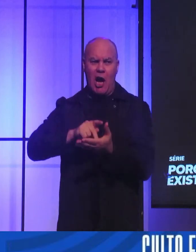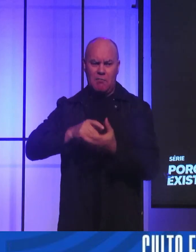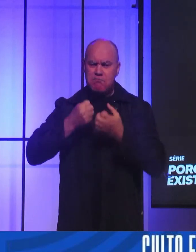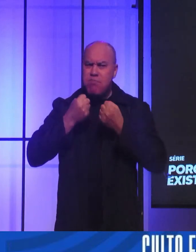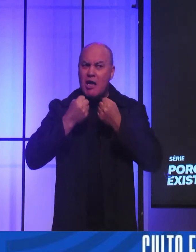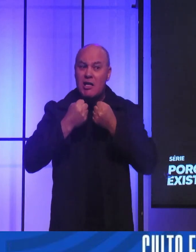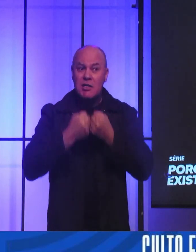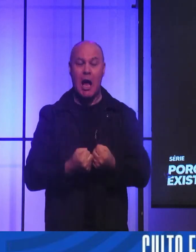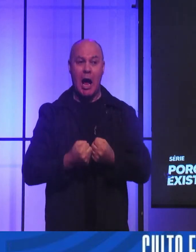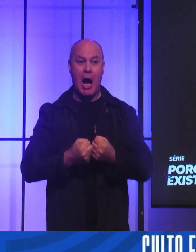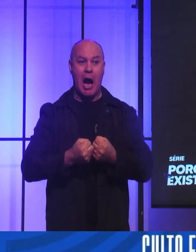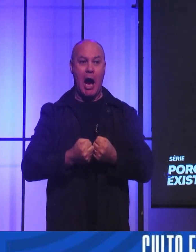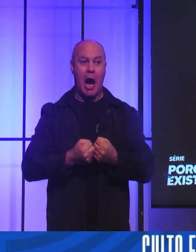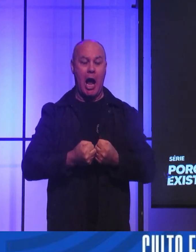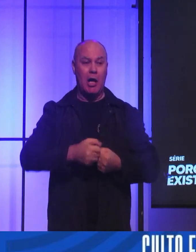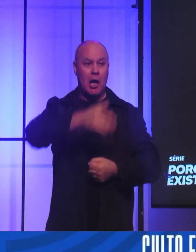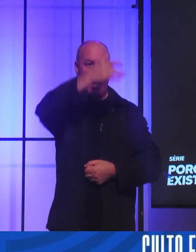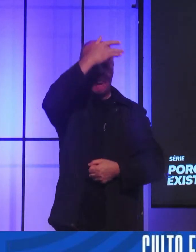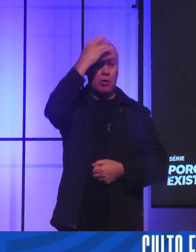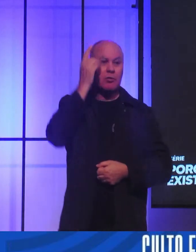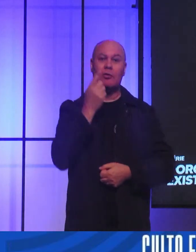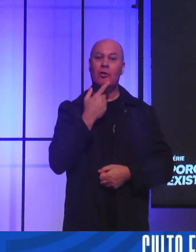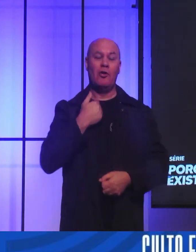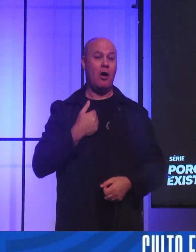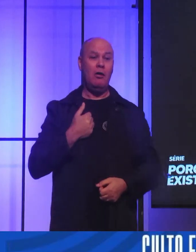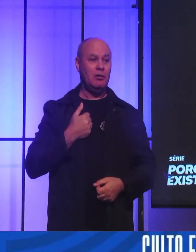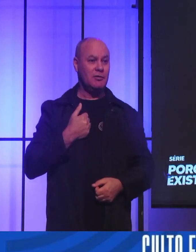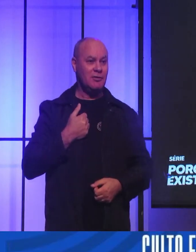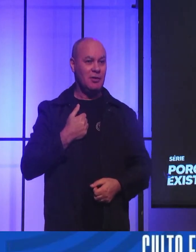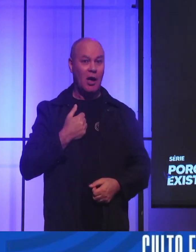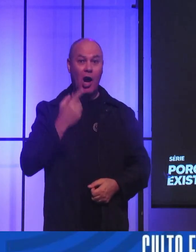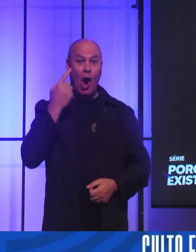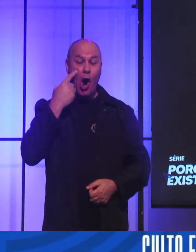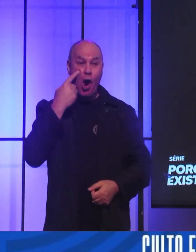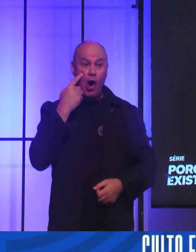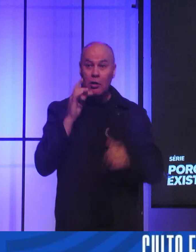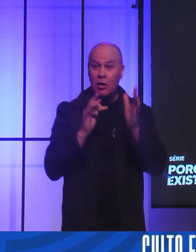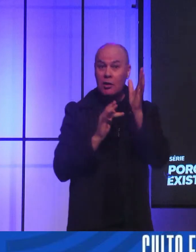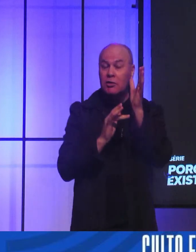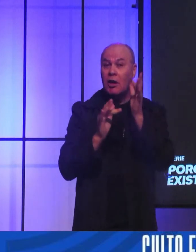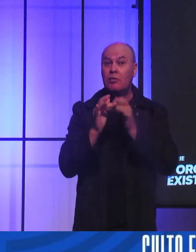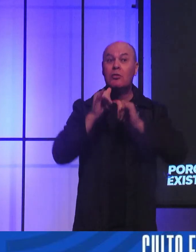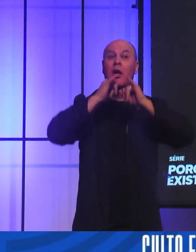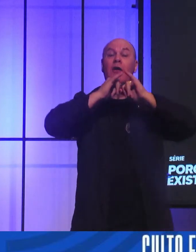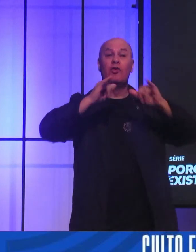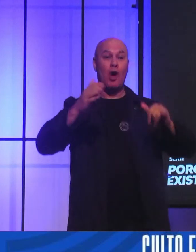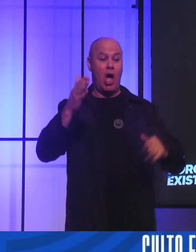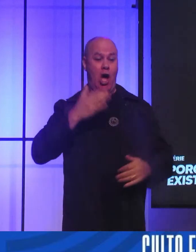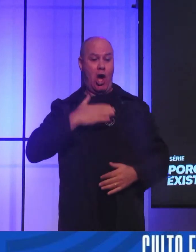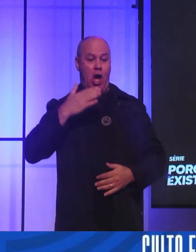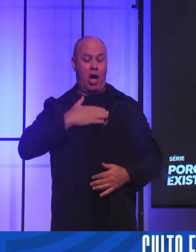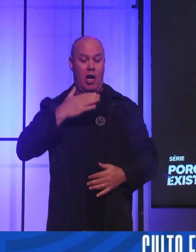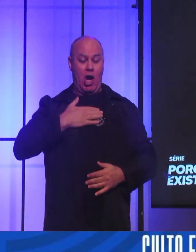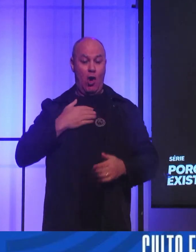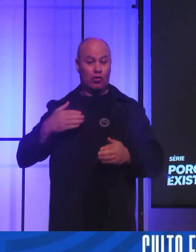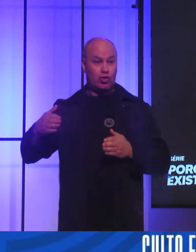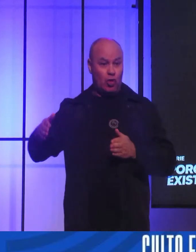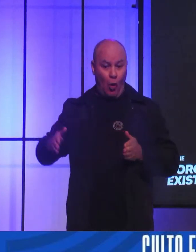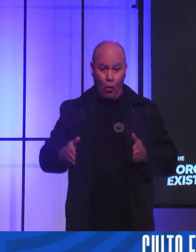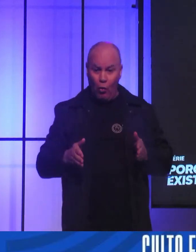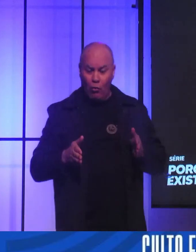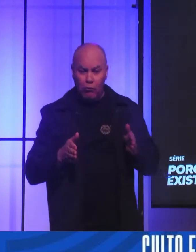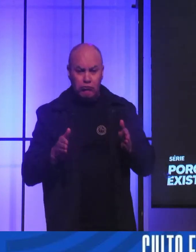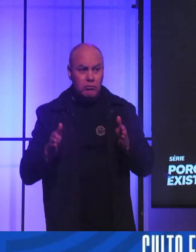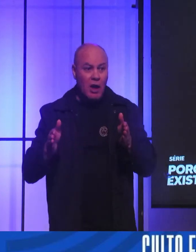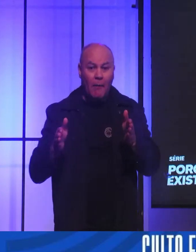disse, eu sou o caminho, eu sou o único, não existe outra. E